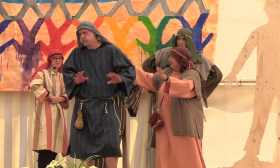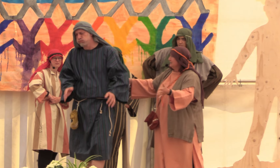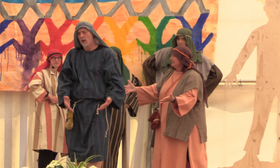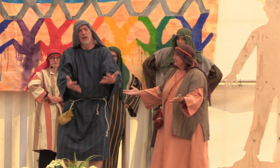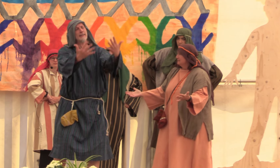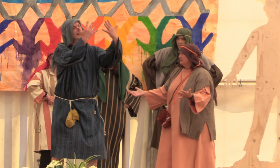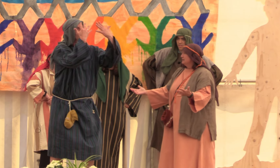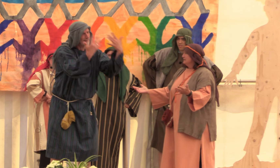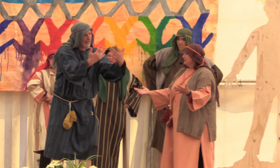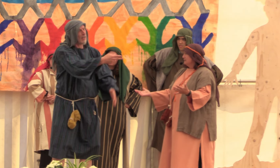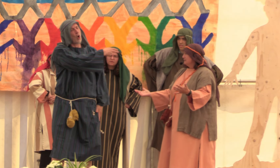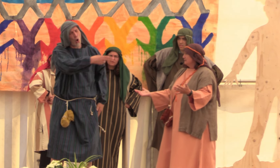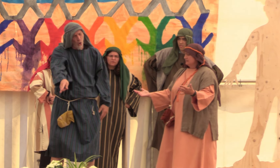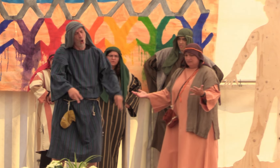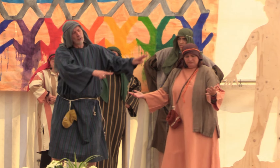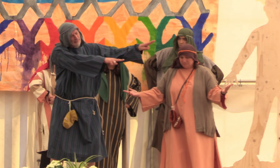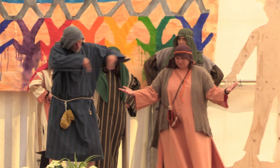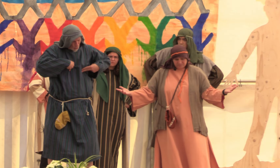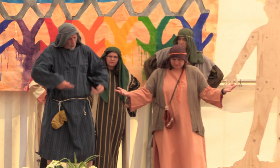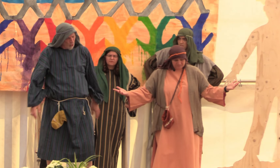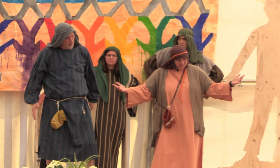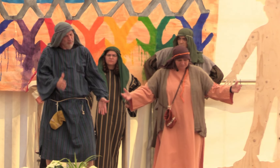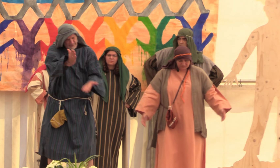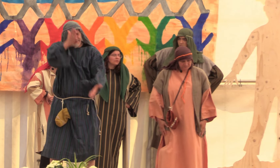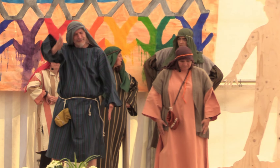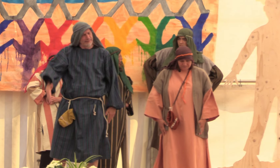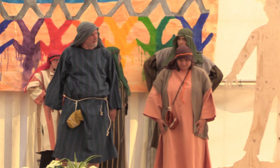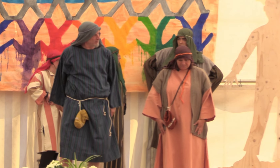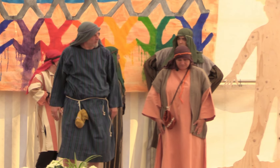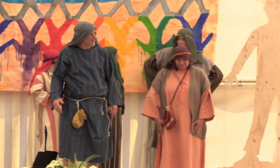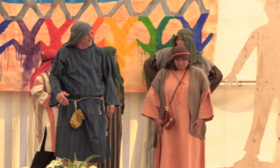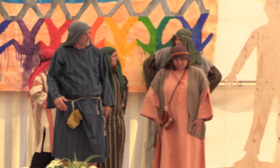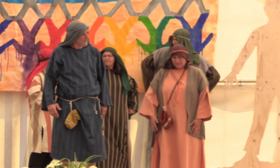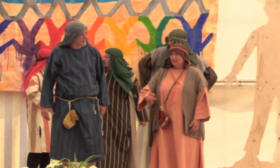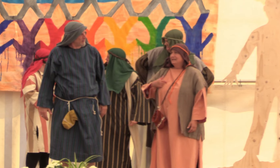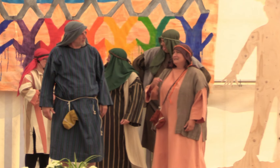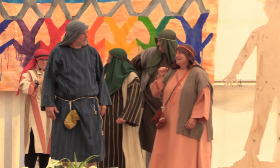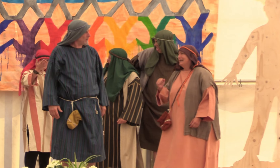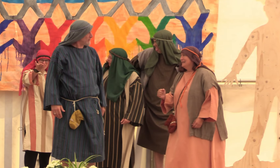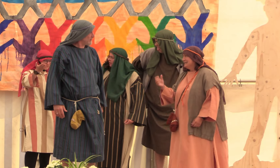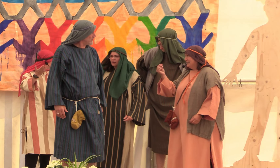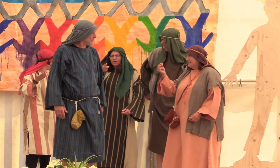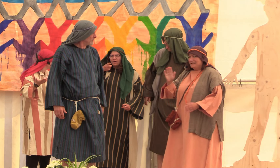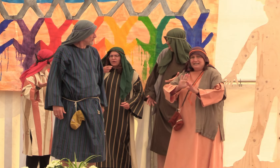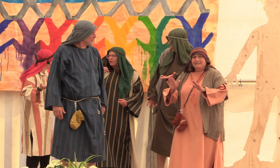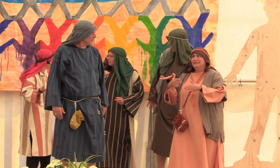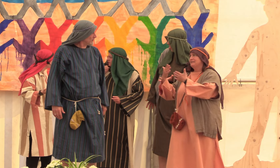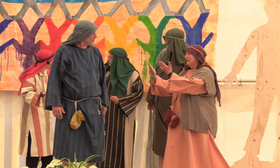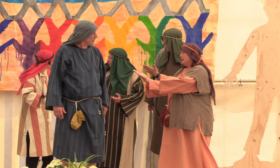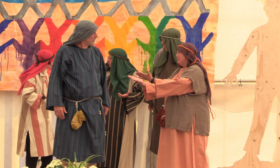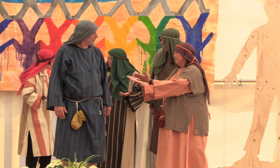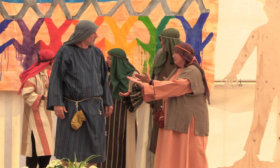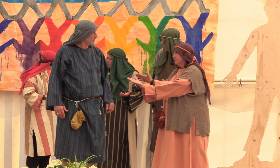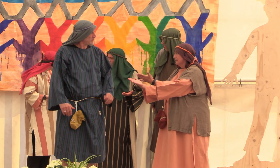Ist leer. Nö. 10 Euro schuldest du mir jetzt und die möchte ich jetzt zurück. Ich kann dir das Geld